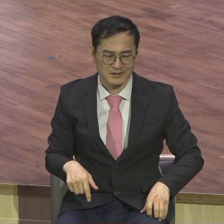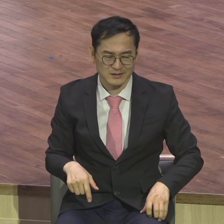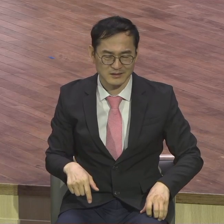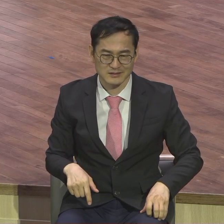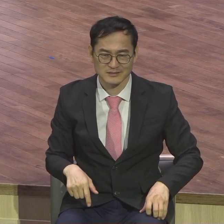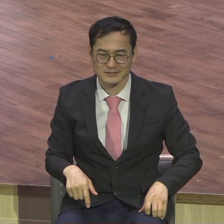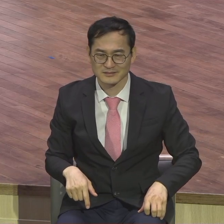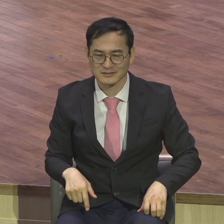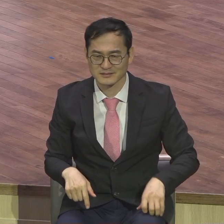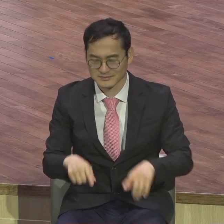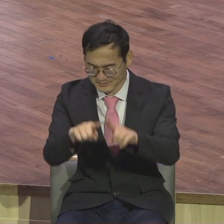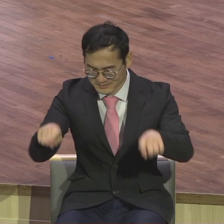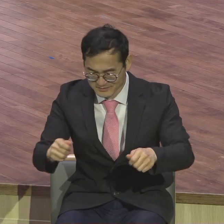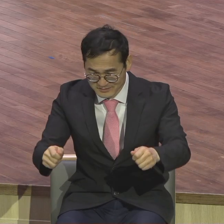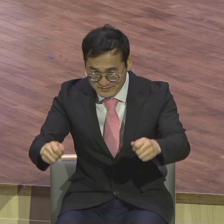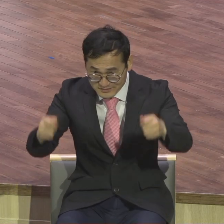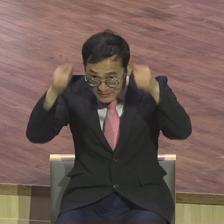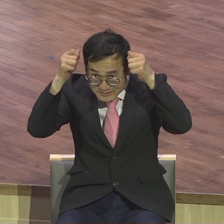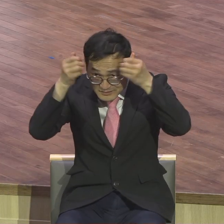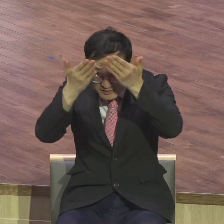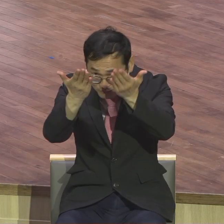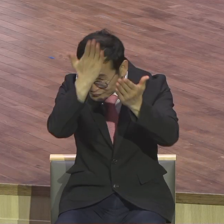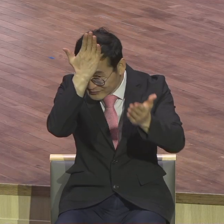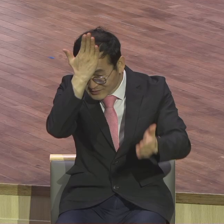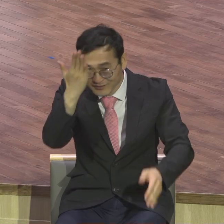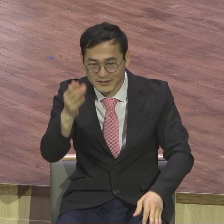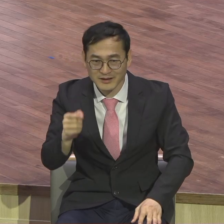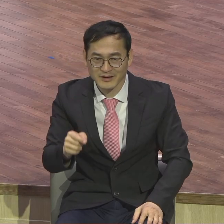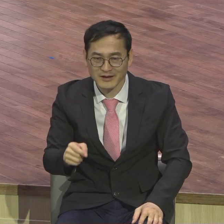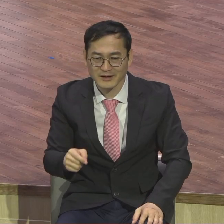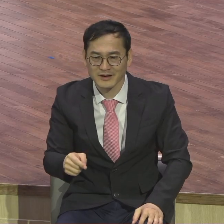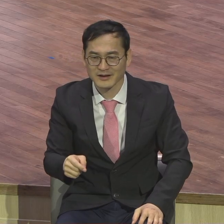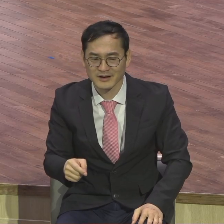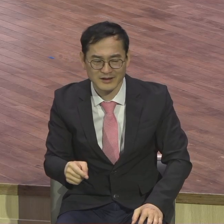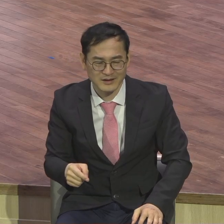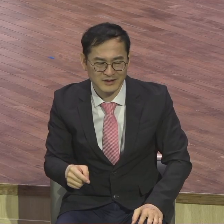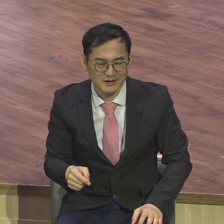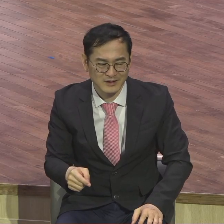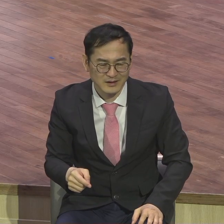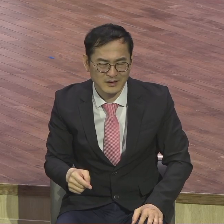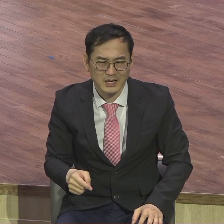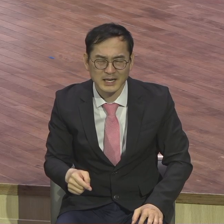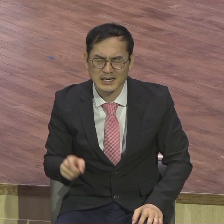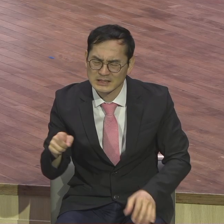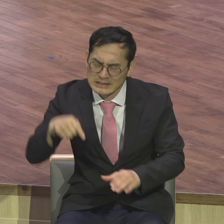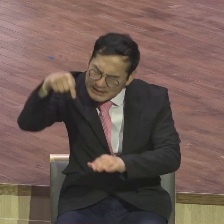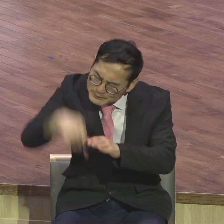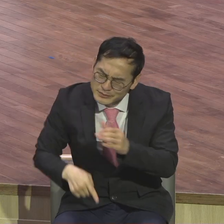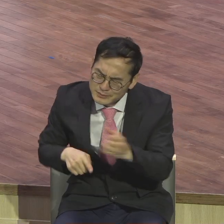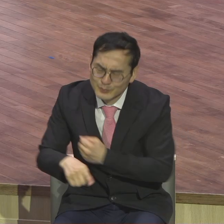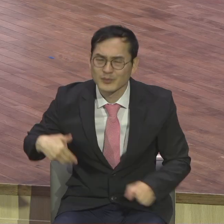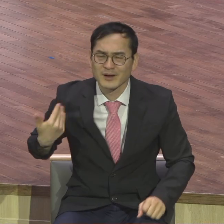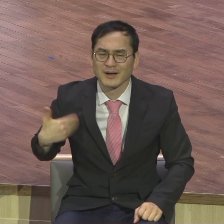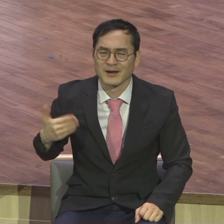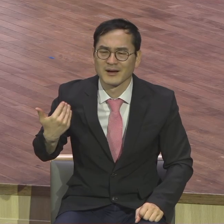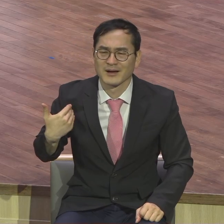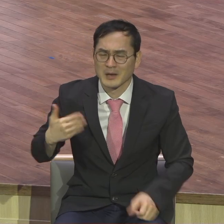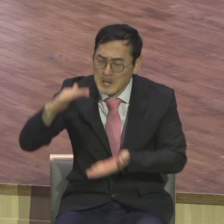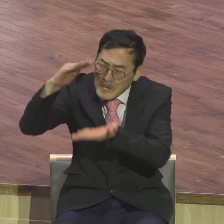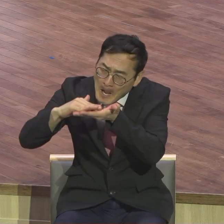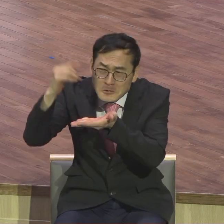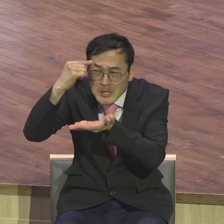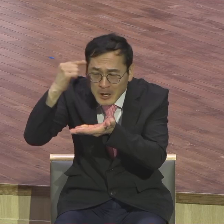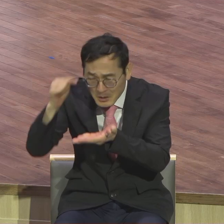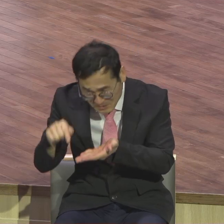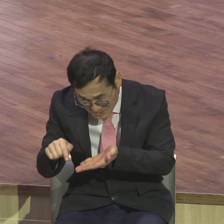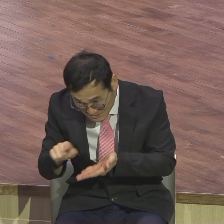된 거 딱 매요. 말씀을 이마에 붙이려고. 생각과 모든 판란을 말씀 기준으로 하라 그러는데